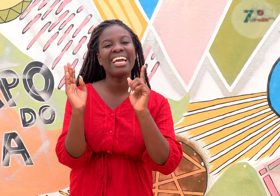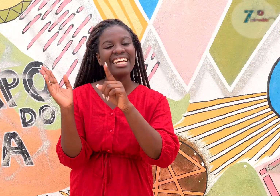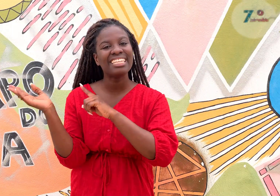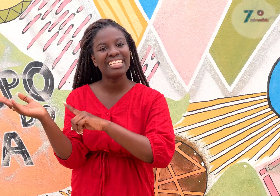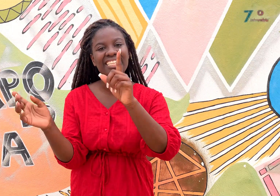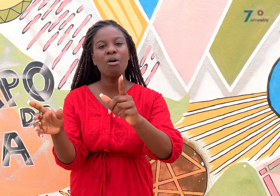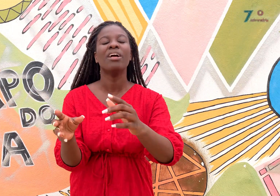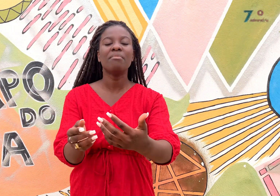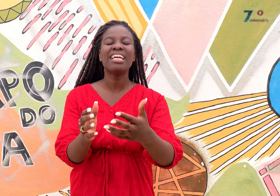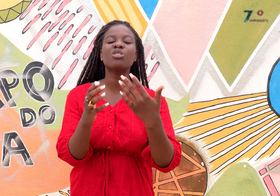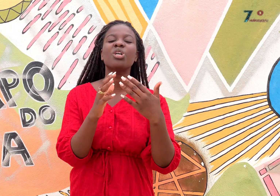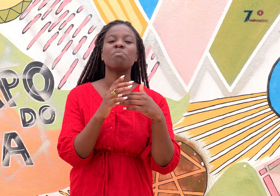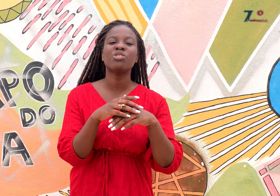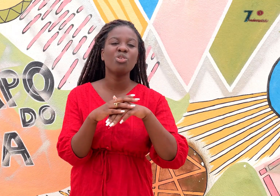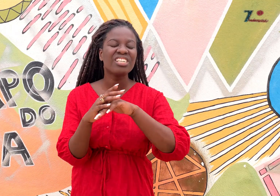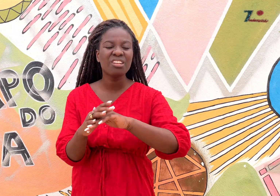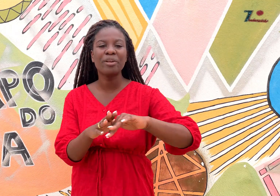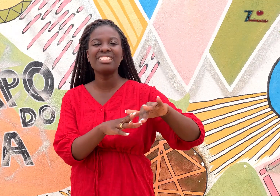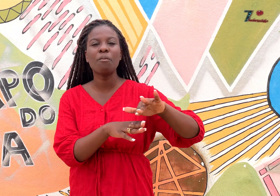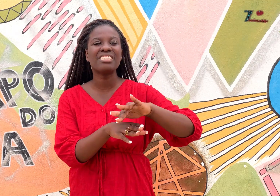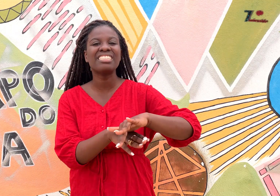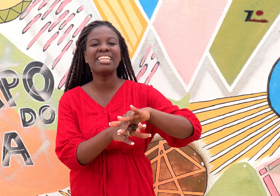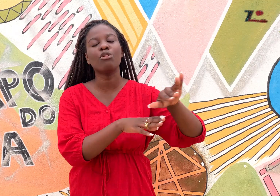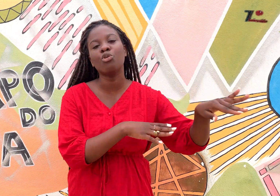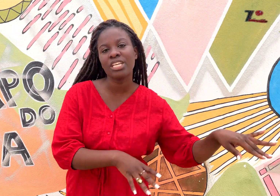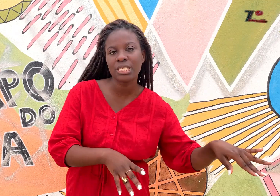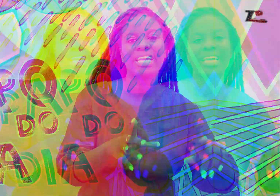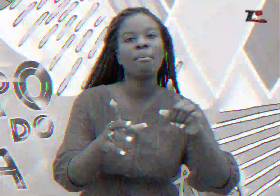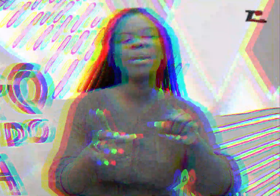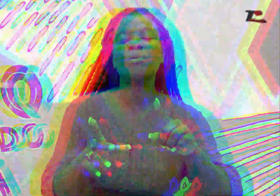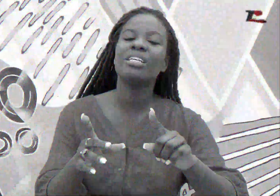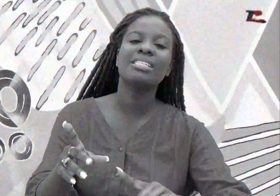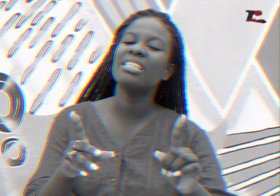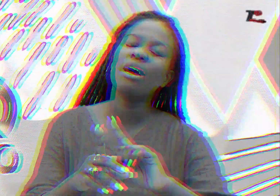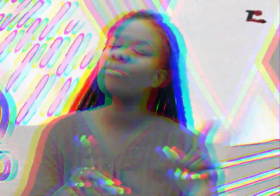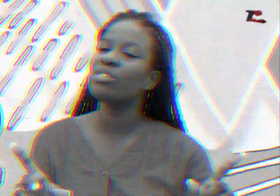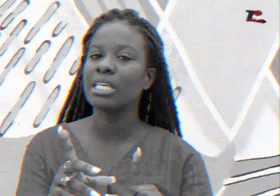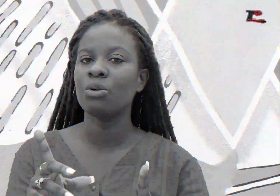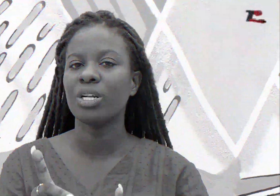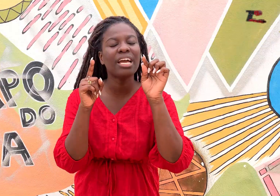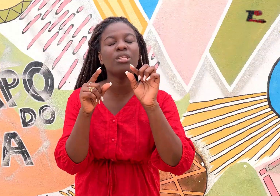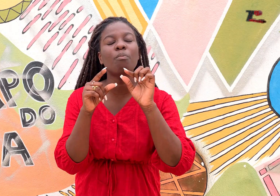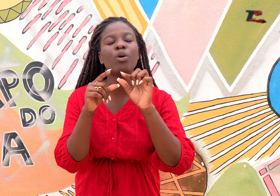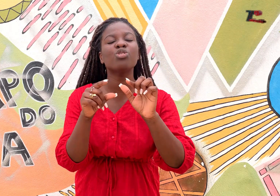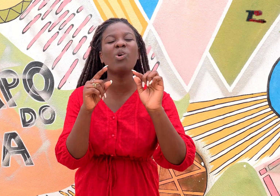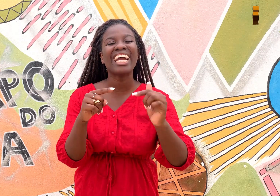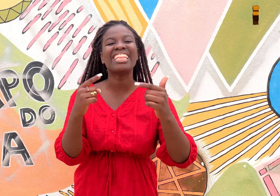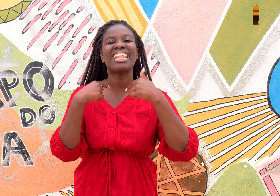ainda lhe diz: não, me dá suas pessoas, não precisa dar tudo isso. E Abraão disse: não, meu senhor, eu não posso reter